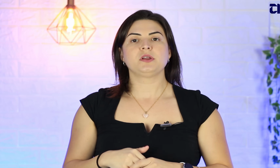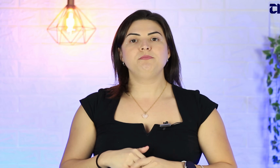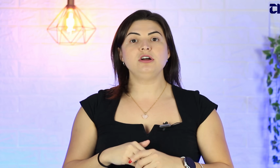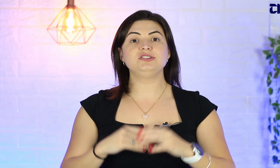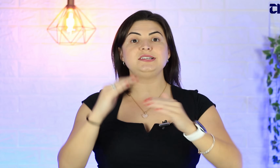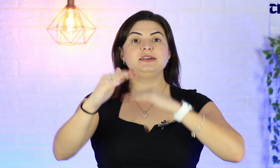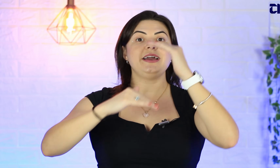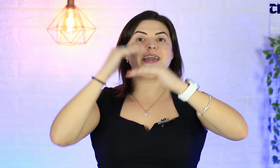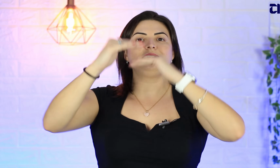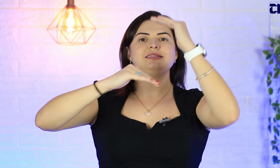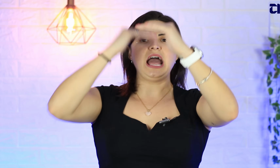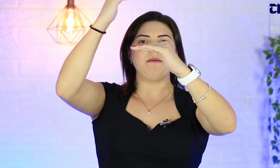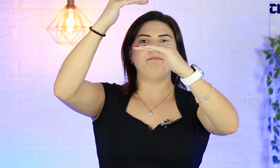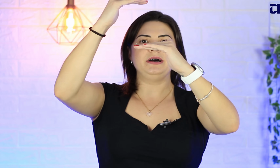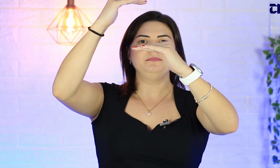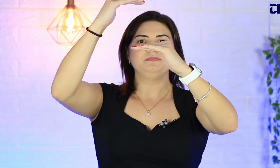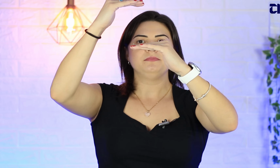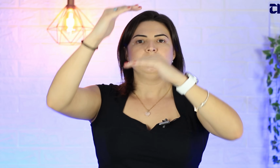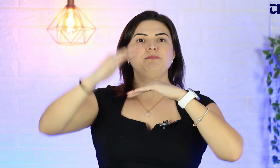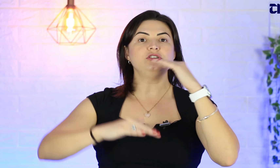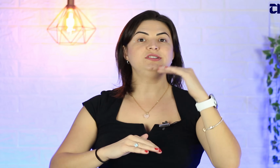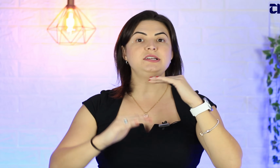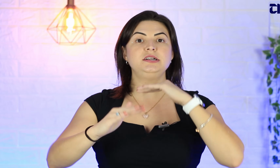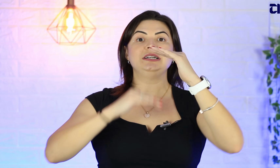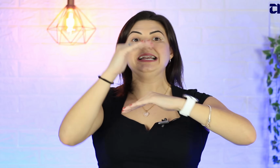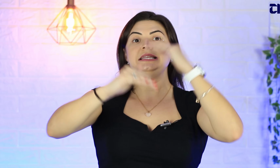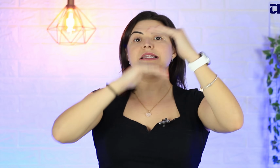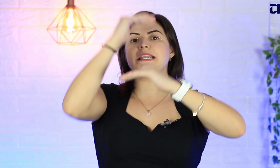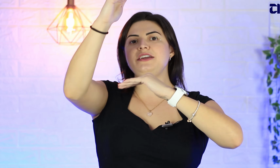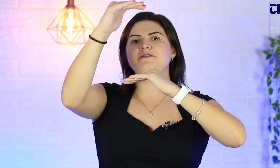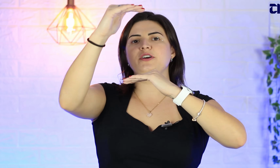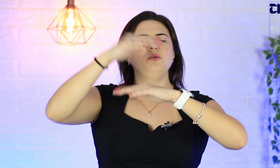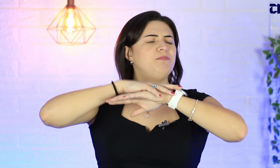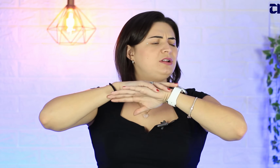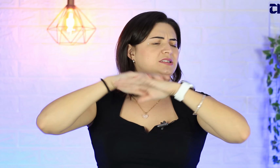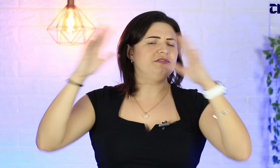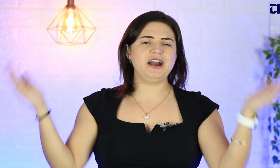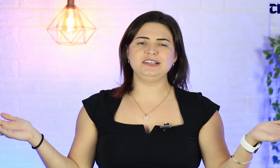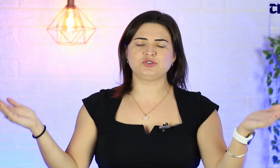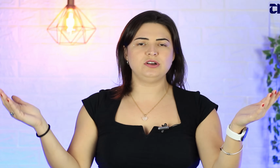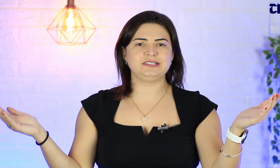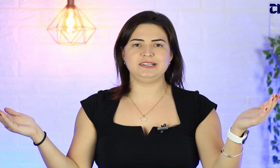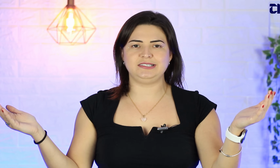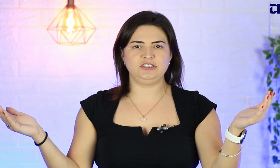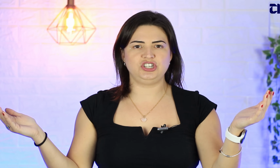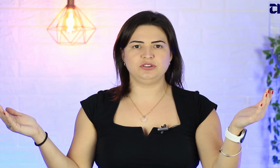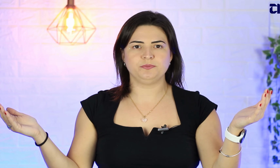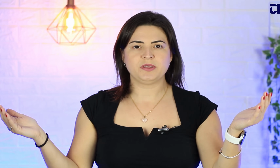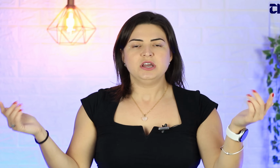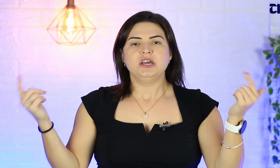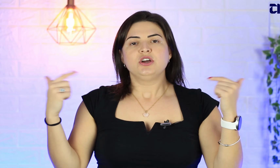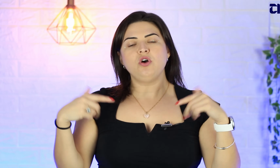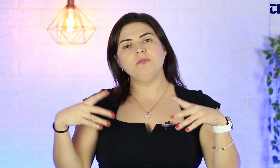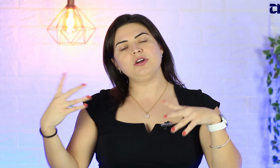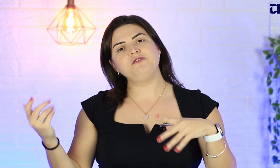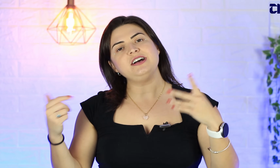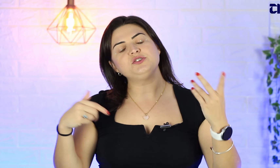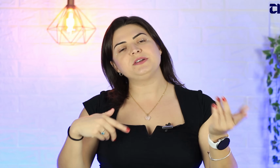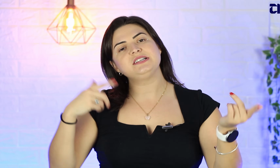Pode ser etapa. Pode ser nível. Pode ser várias coisas nesse sentido. Como que eu faço pra